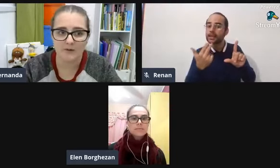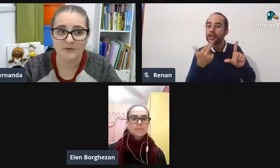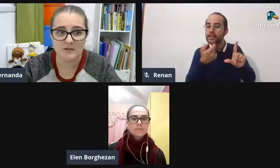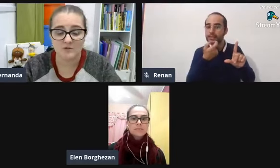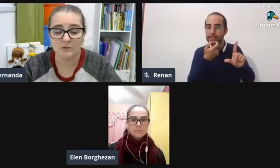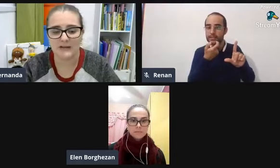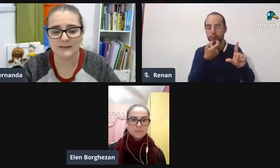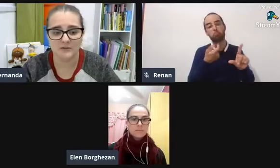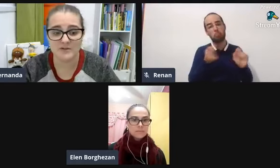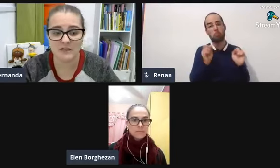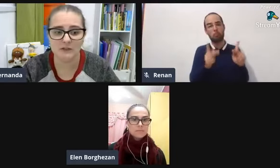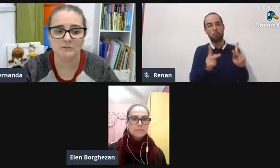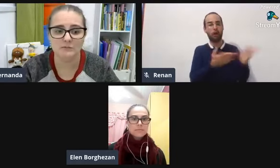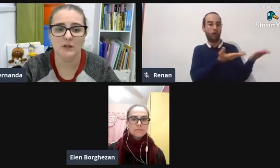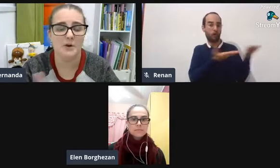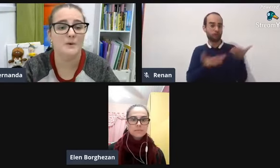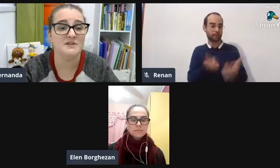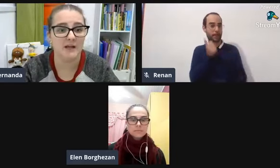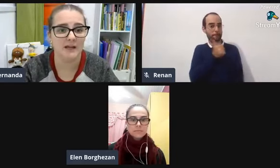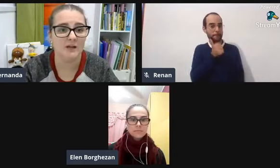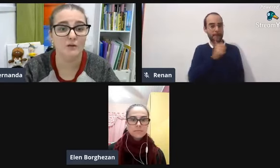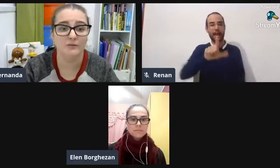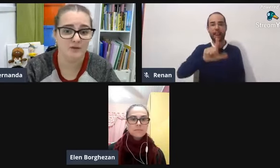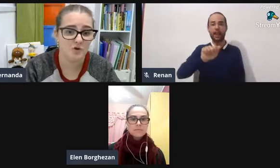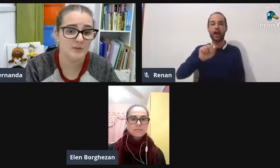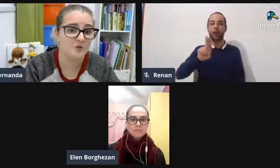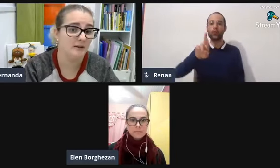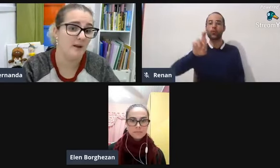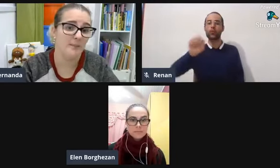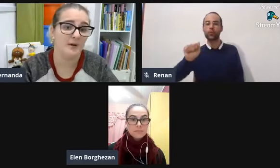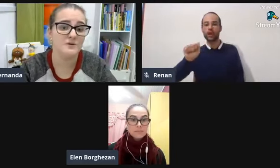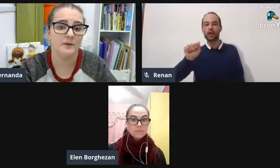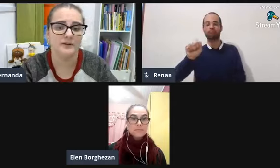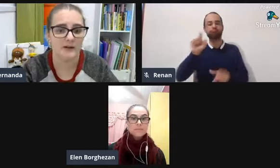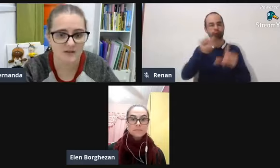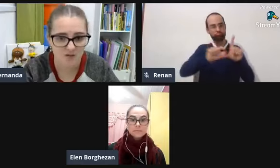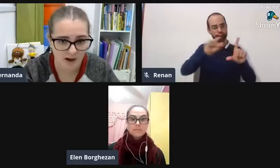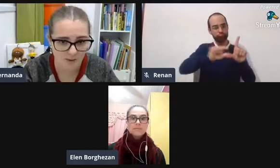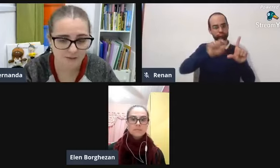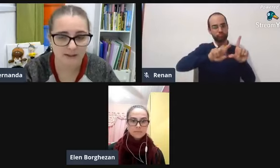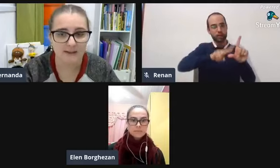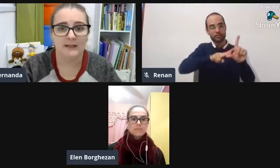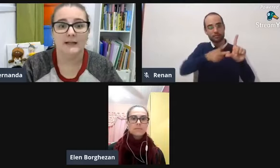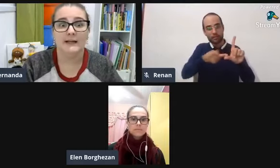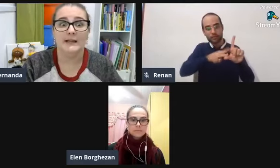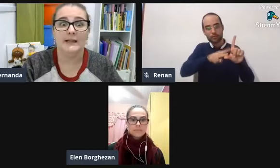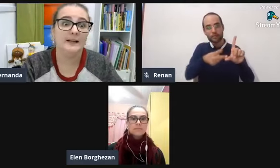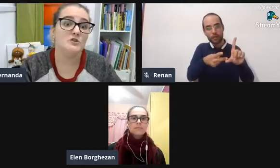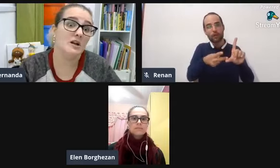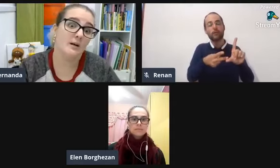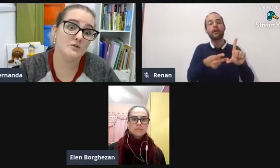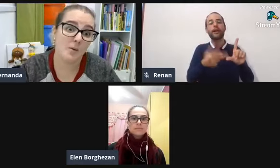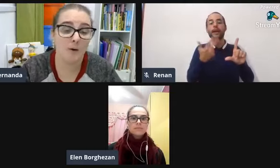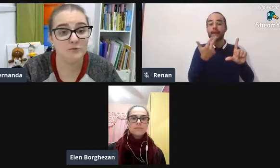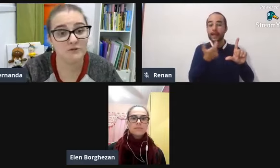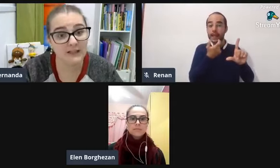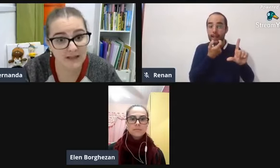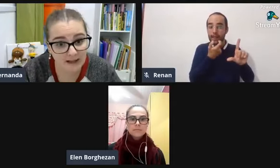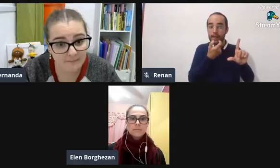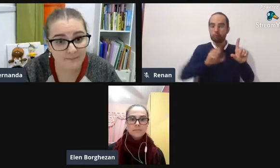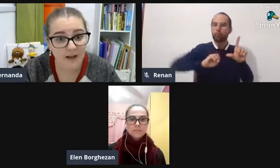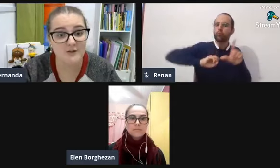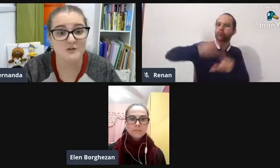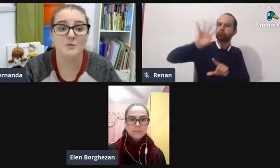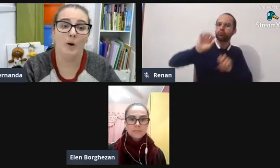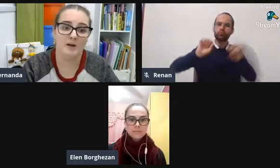né, a Laura fez a tradução, eu postei e o vídeo começou a ter repercussão internacional. Então, chegamos ao ponto de